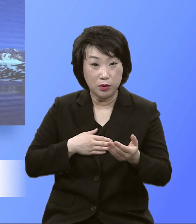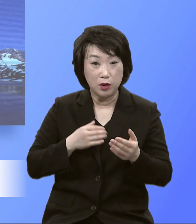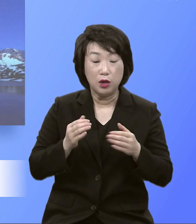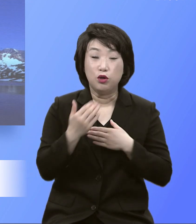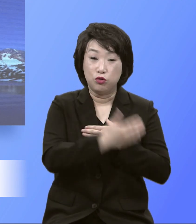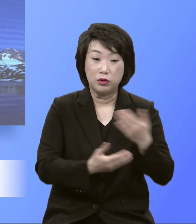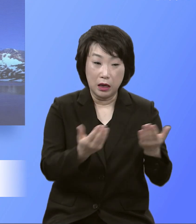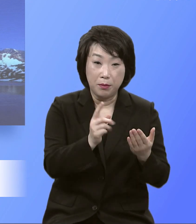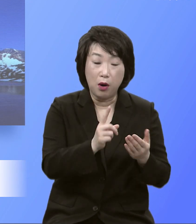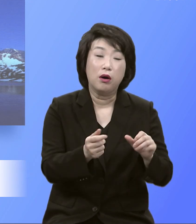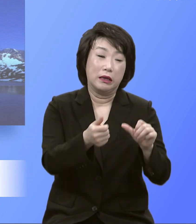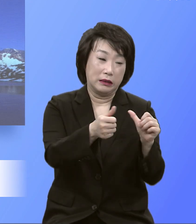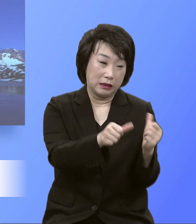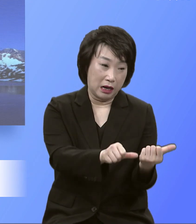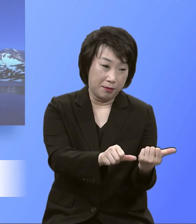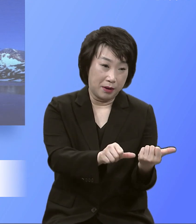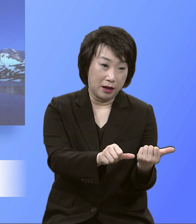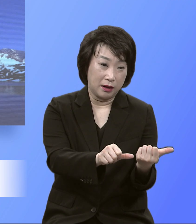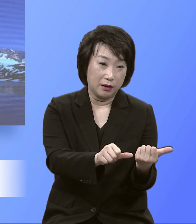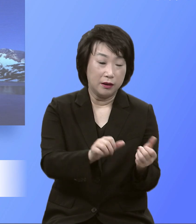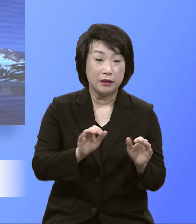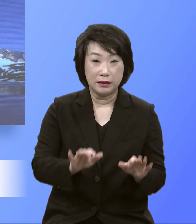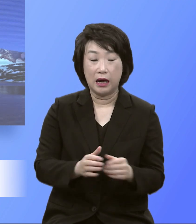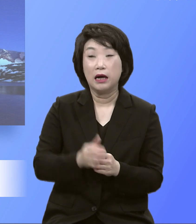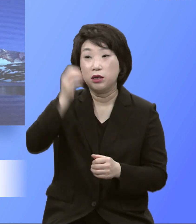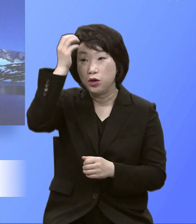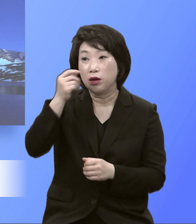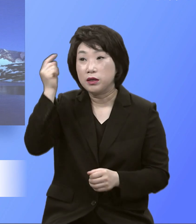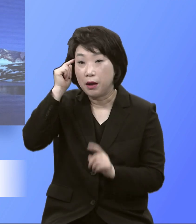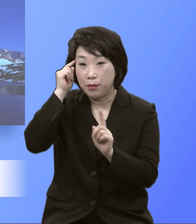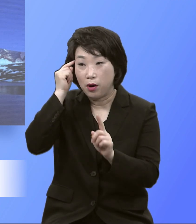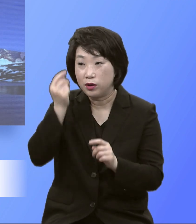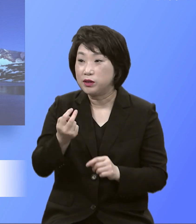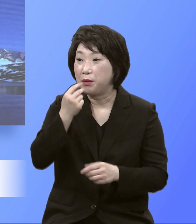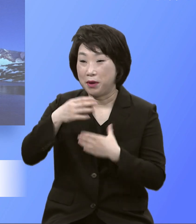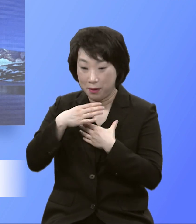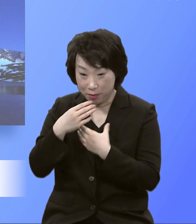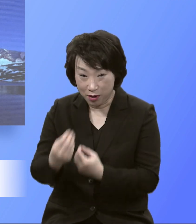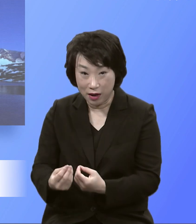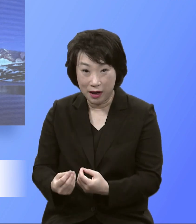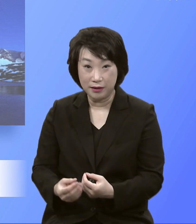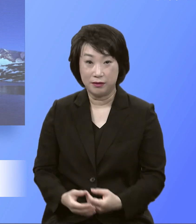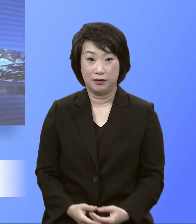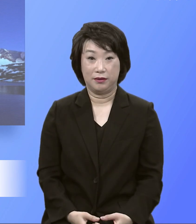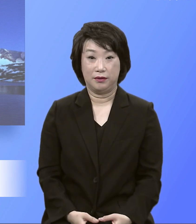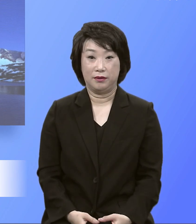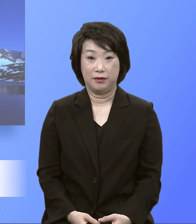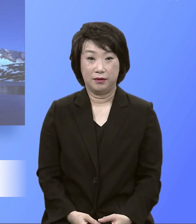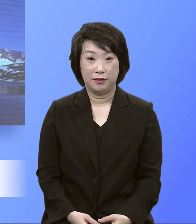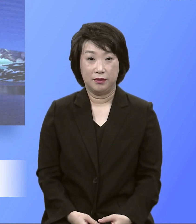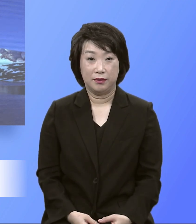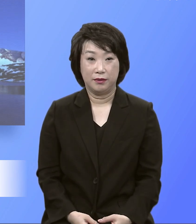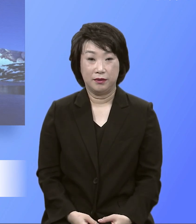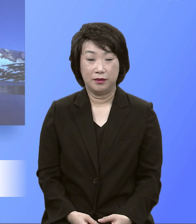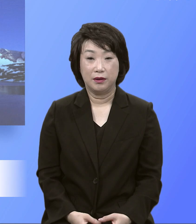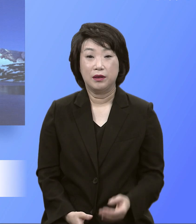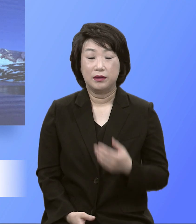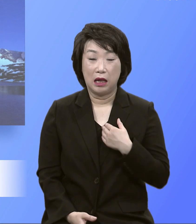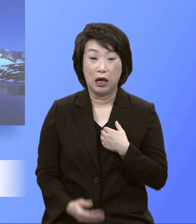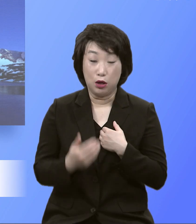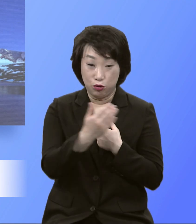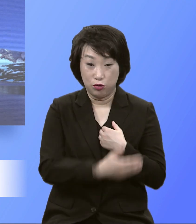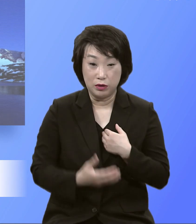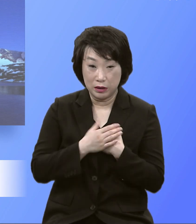육신의 일은 사망이요, 영의 생각은 생명과 평안이니라. 내